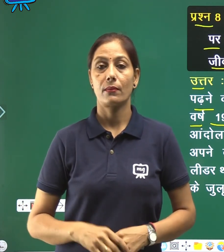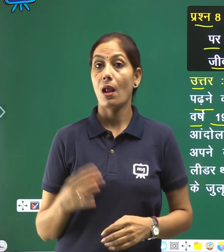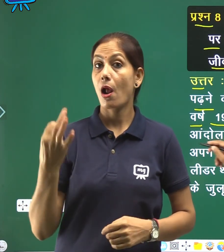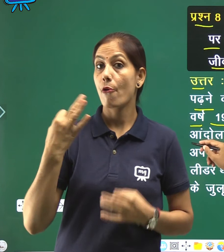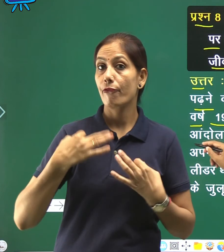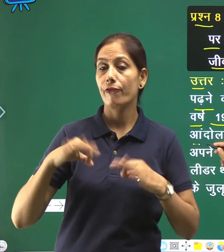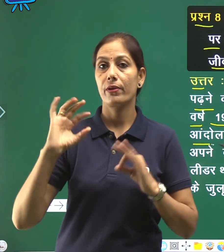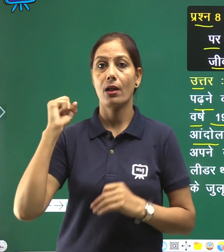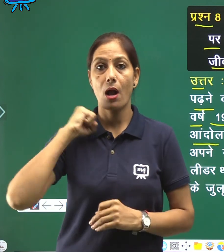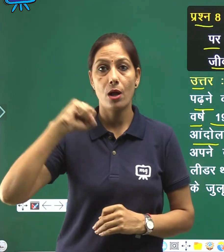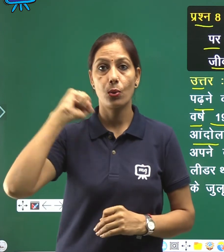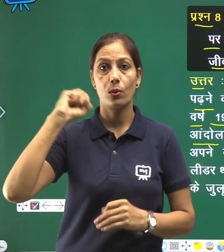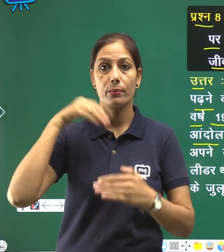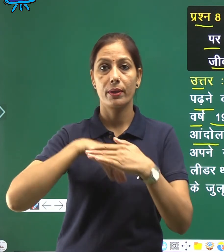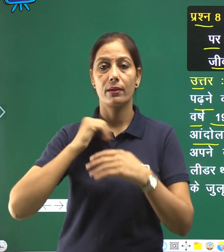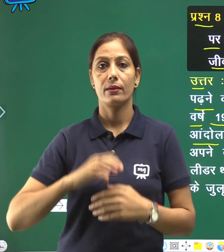स्वतंत्रता आंदोलन में